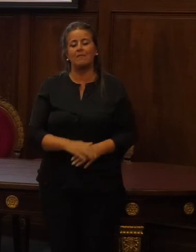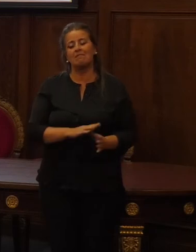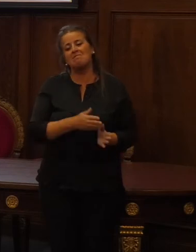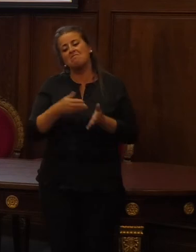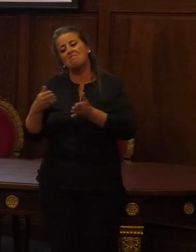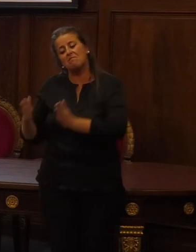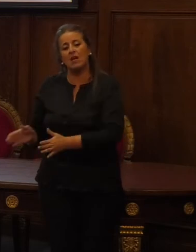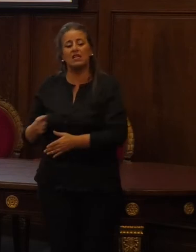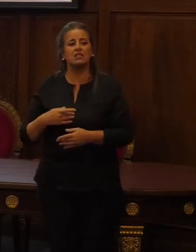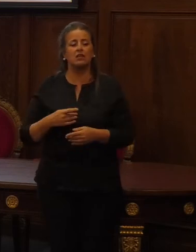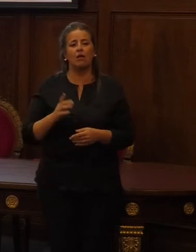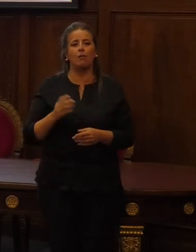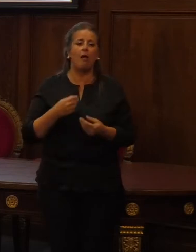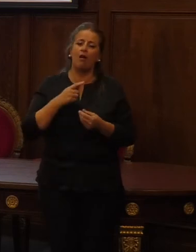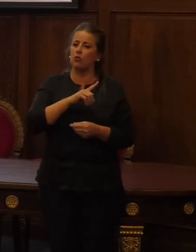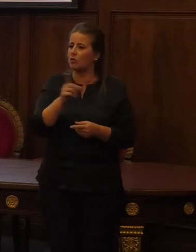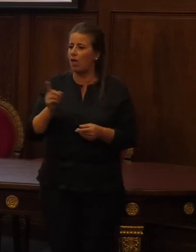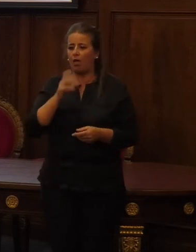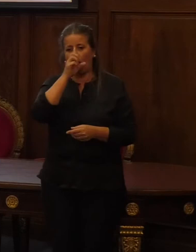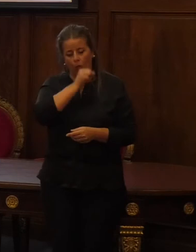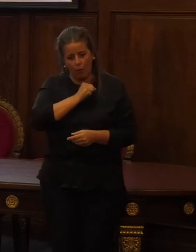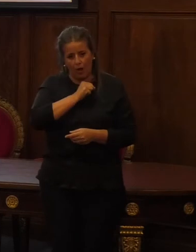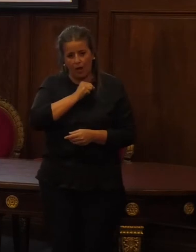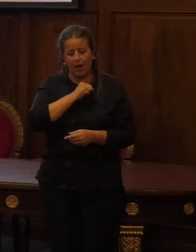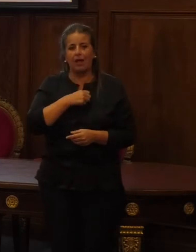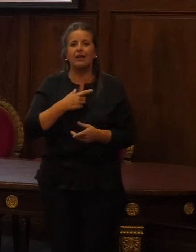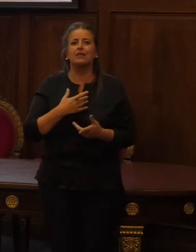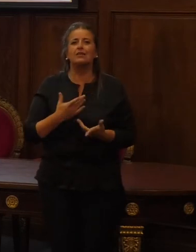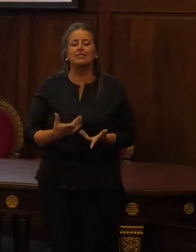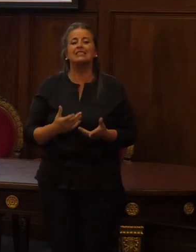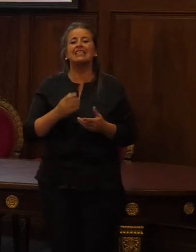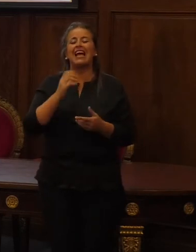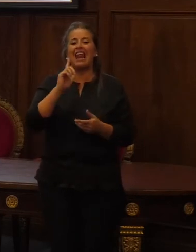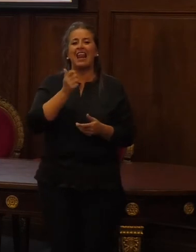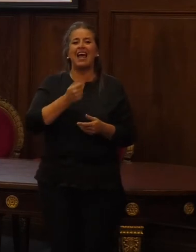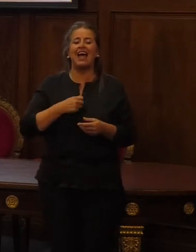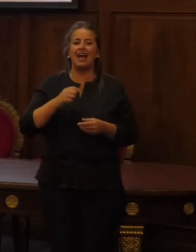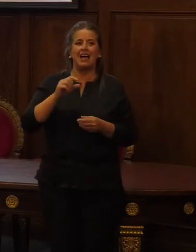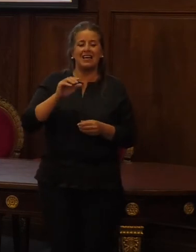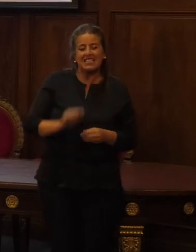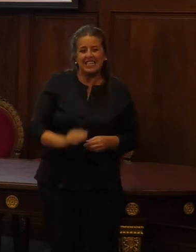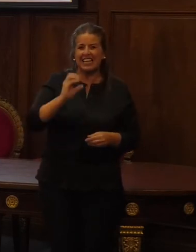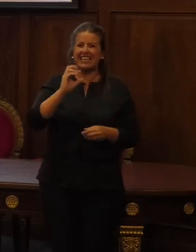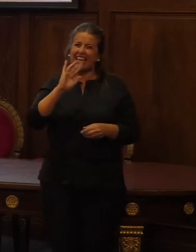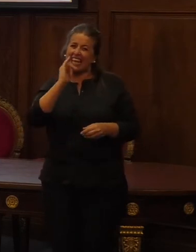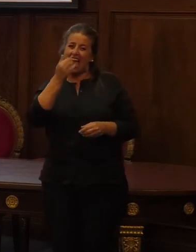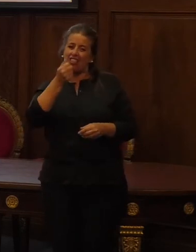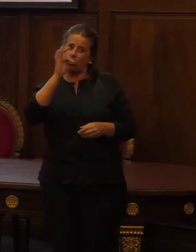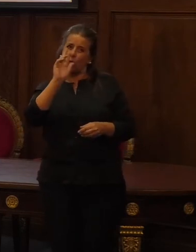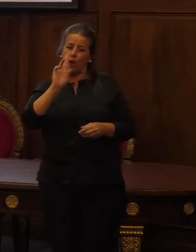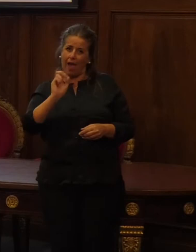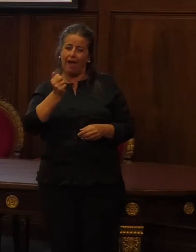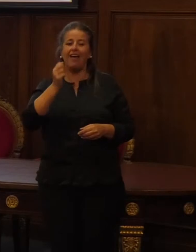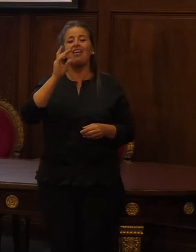Salteo para no aburrir. La criatura del IPUR. La creación del